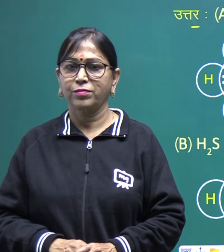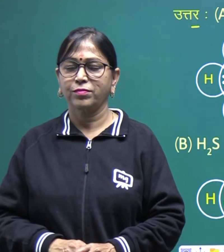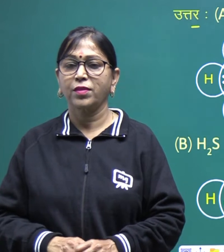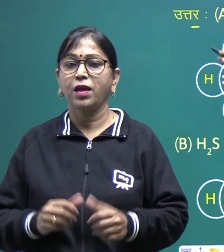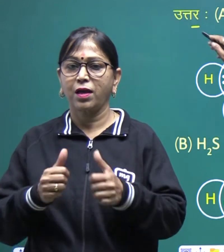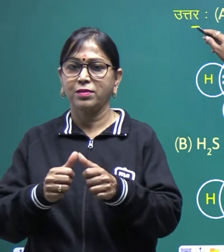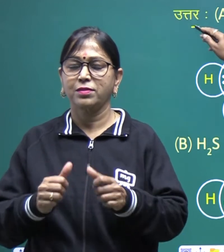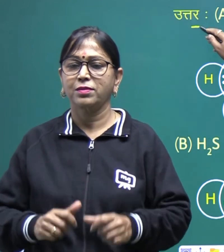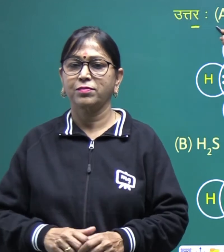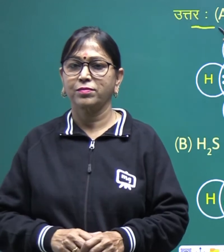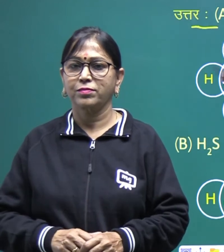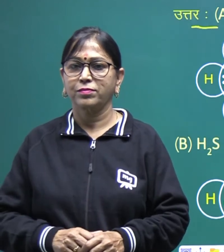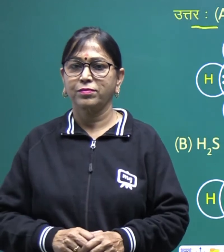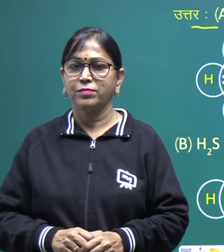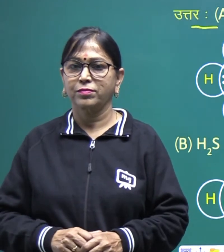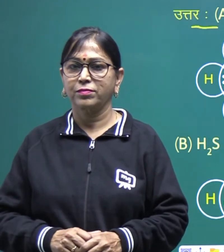उत्तर